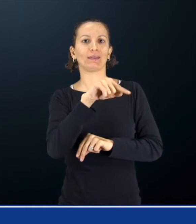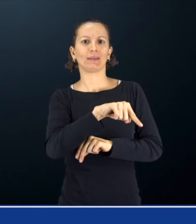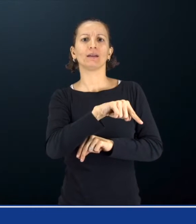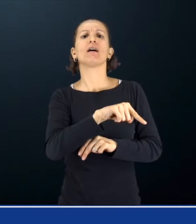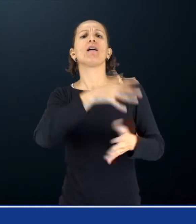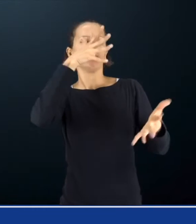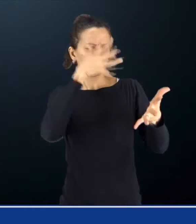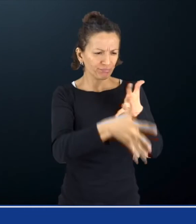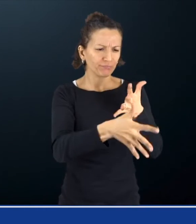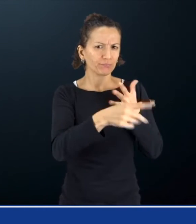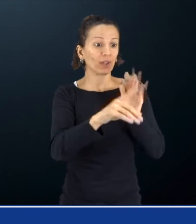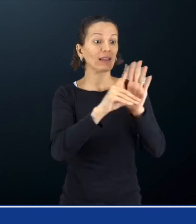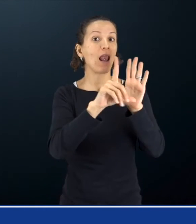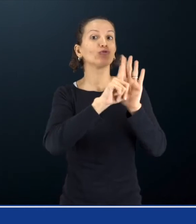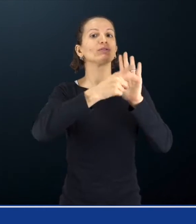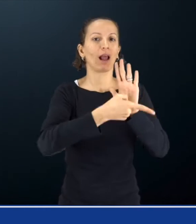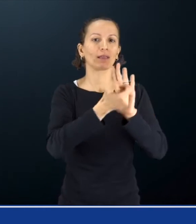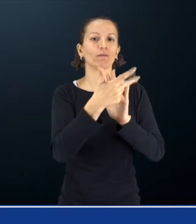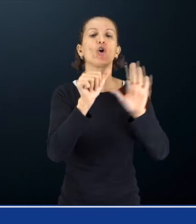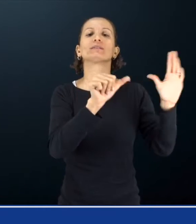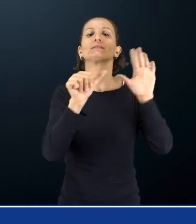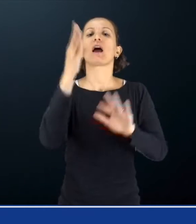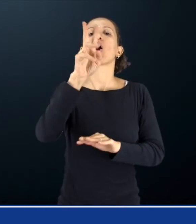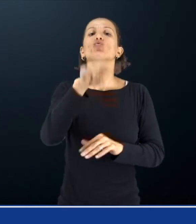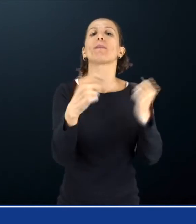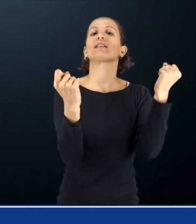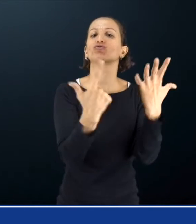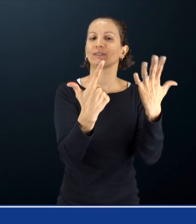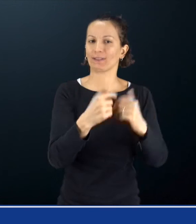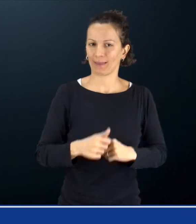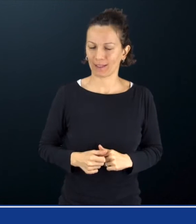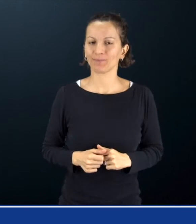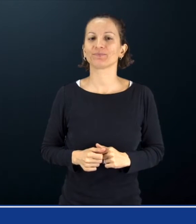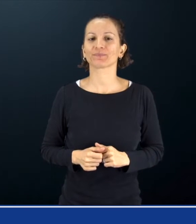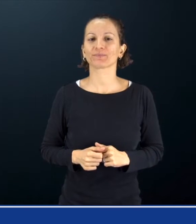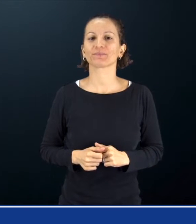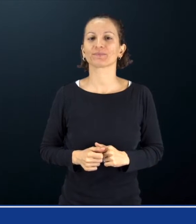Ripartiamo dal nuovo PEI, alla luce del Decreto Legislativo 66 del 2011.